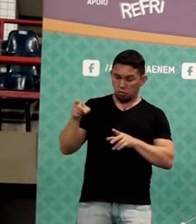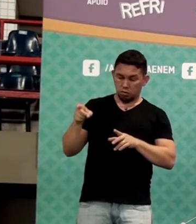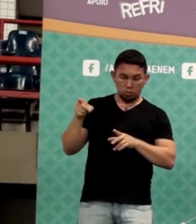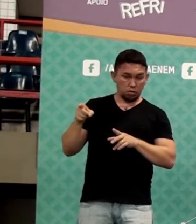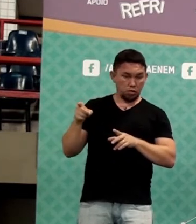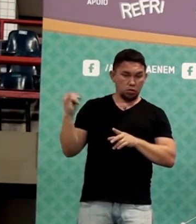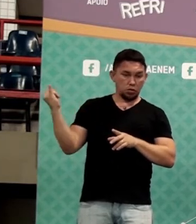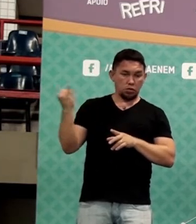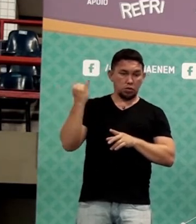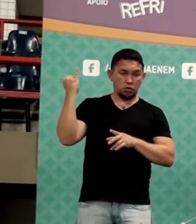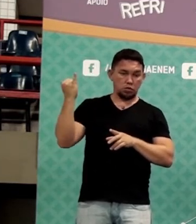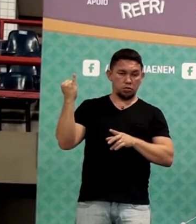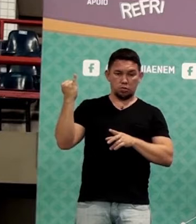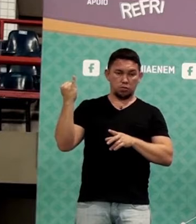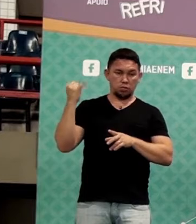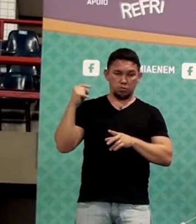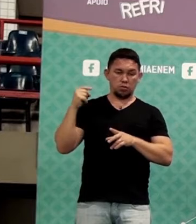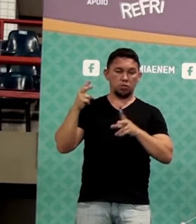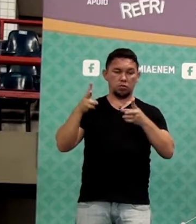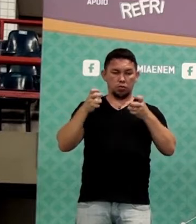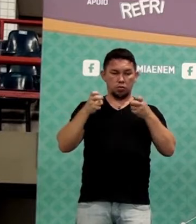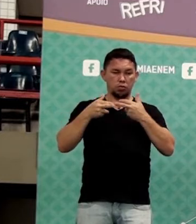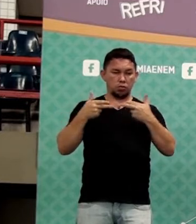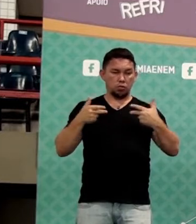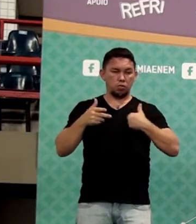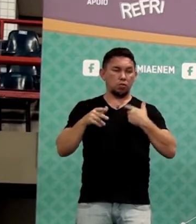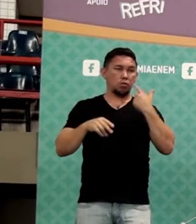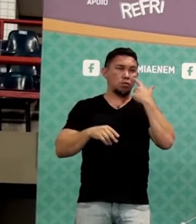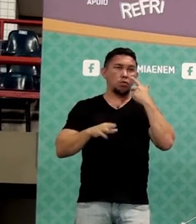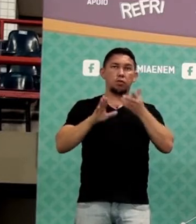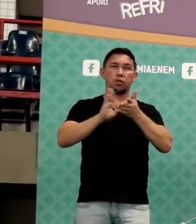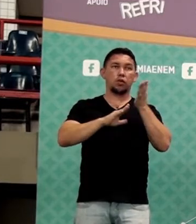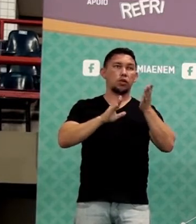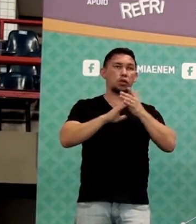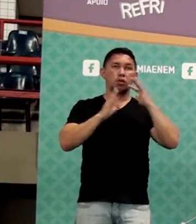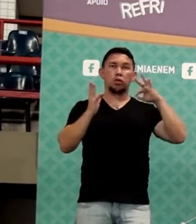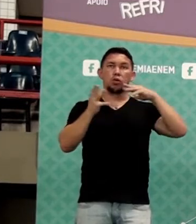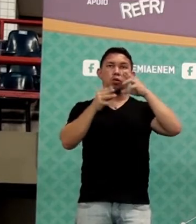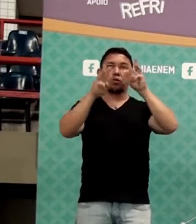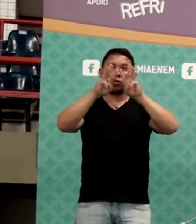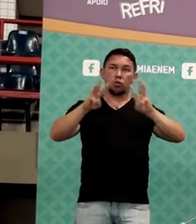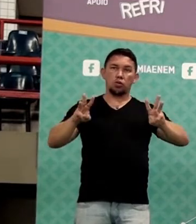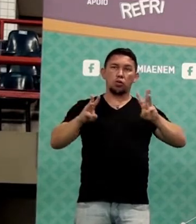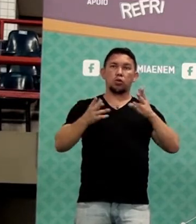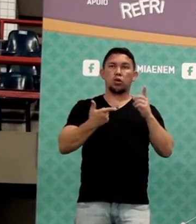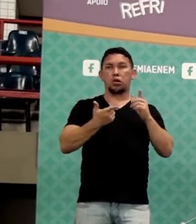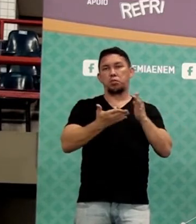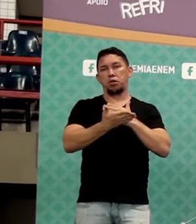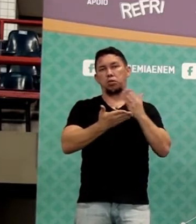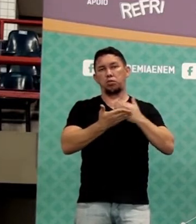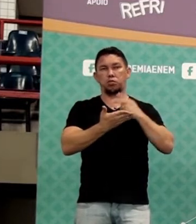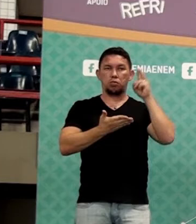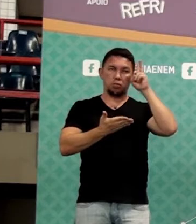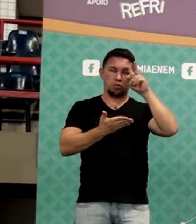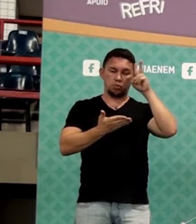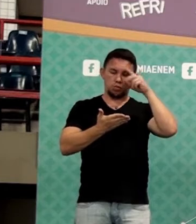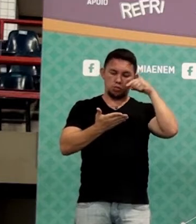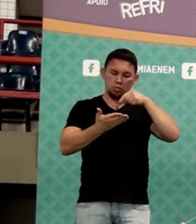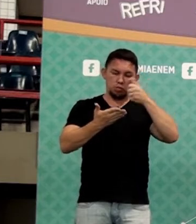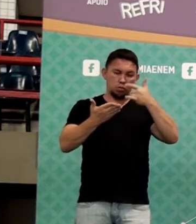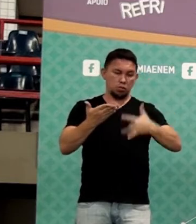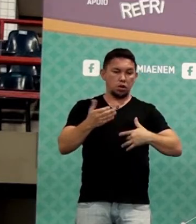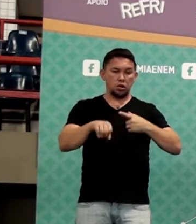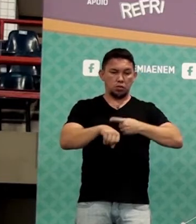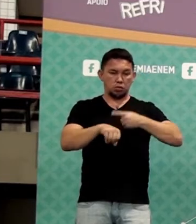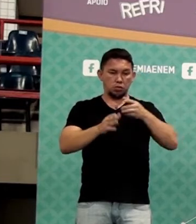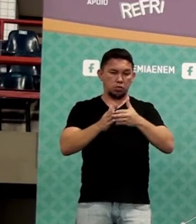era importante, por isso que você vai ver, quem viajar aí pelo mundo, em algum museu, ou mesmo nos livros de história, que existiram